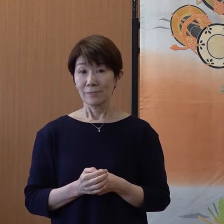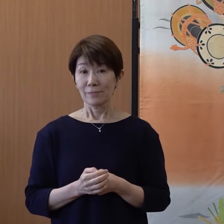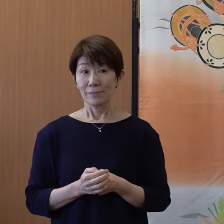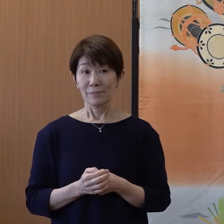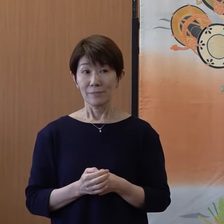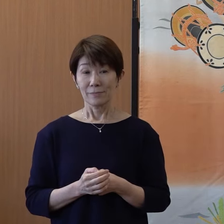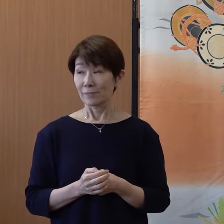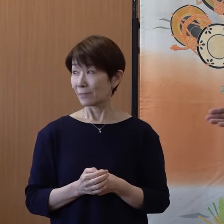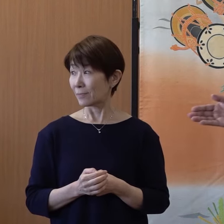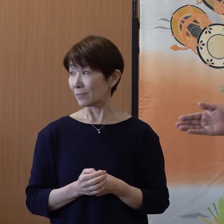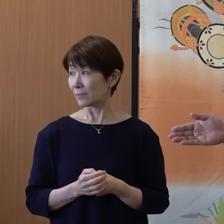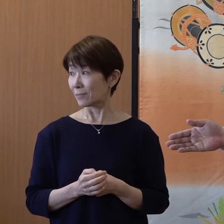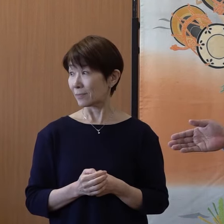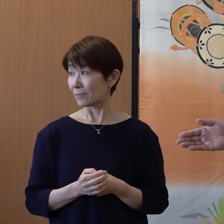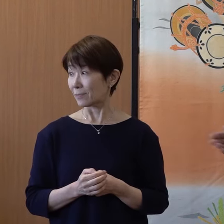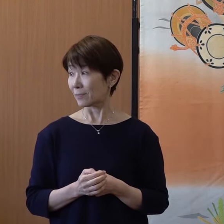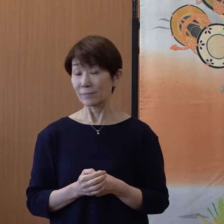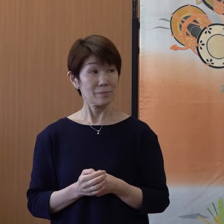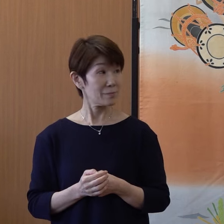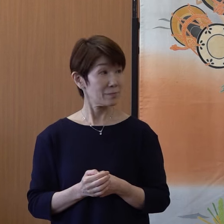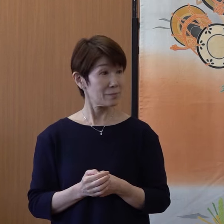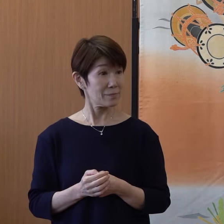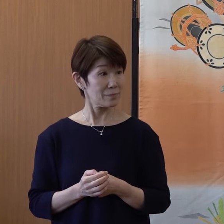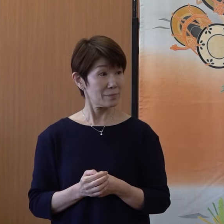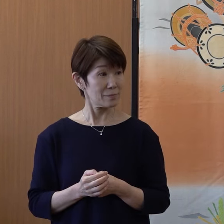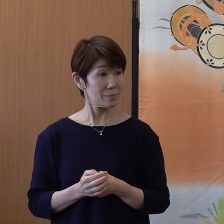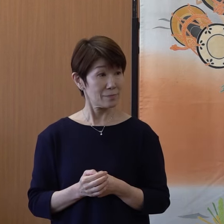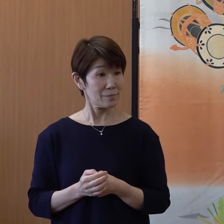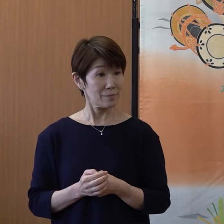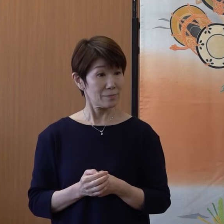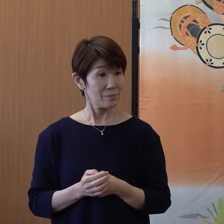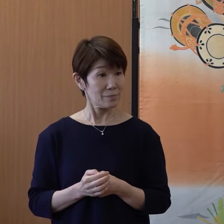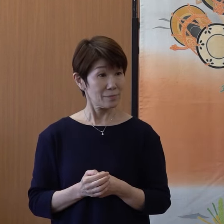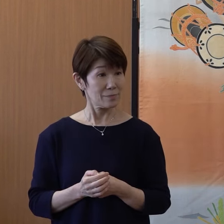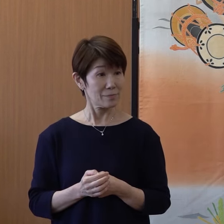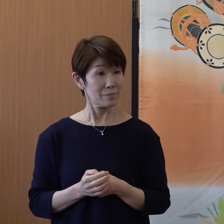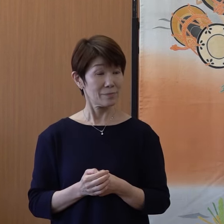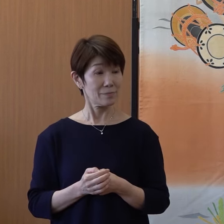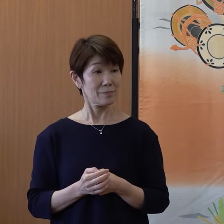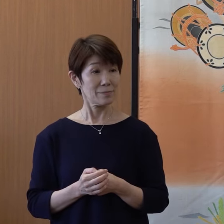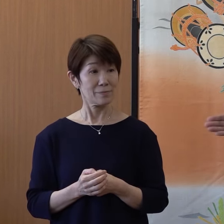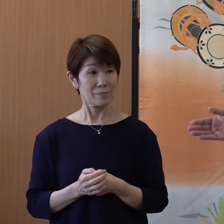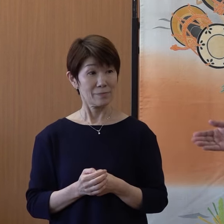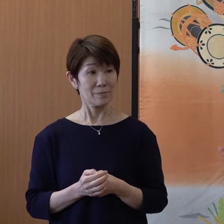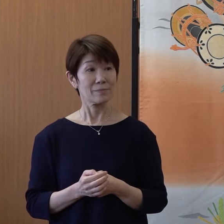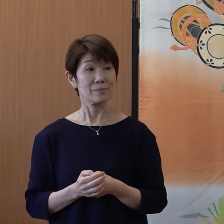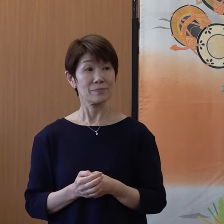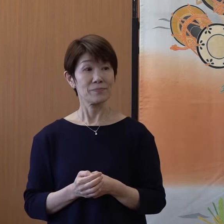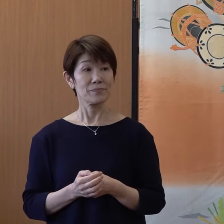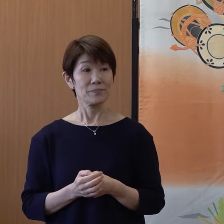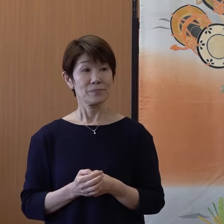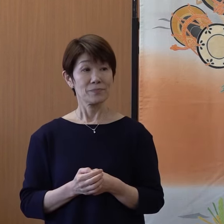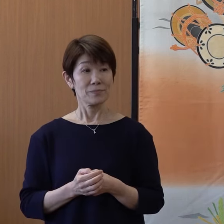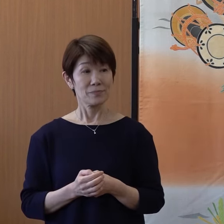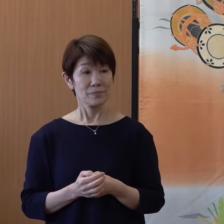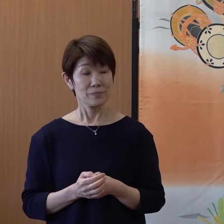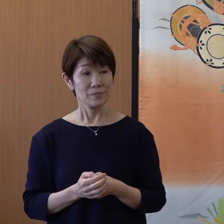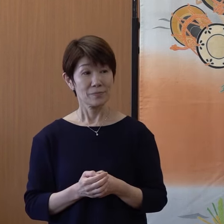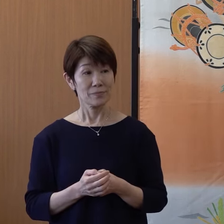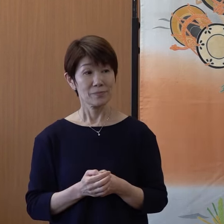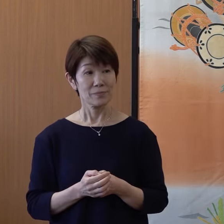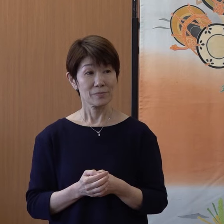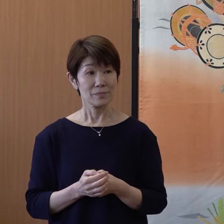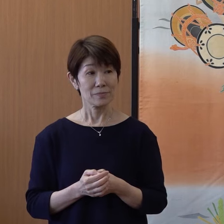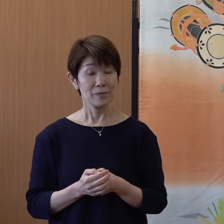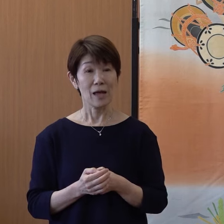お、はい、向こう、あ、じゃあこっち、はい、次そちら。 本日はありがとうございます。日本